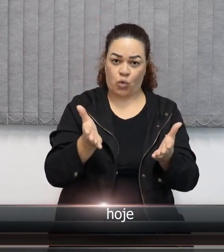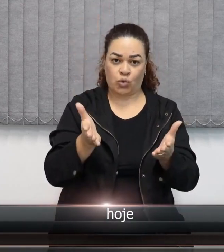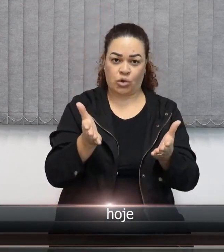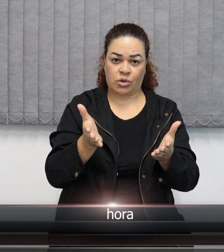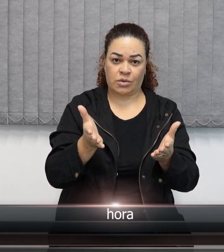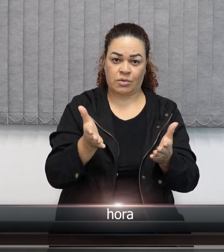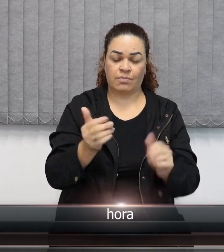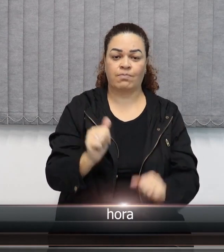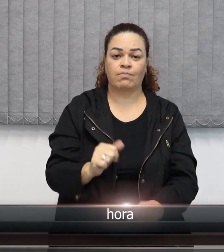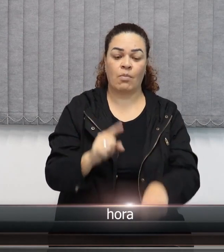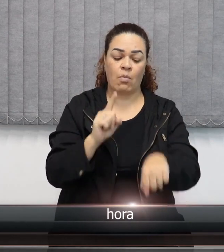hora,